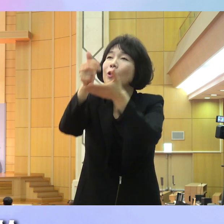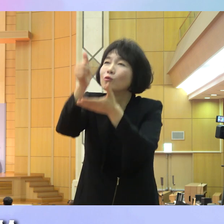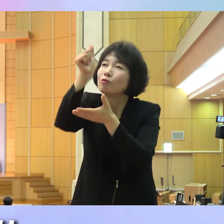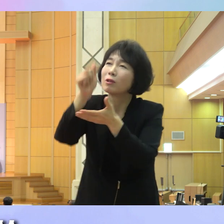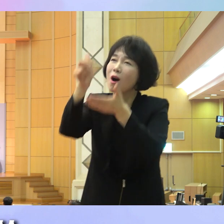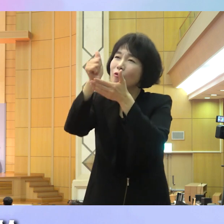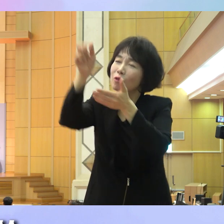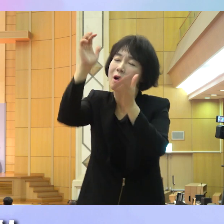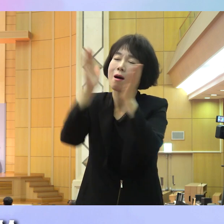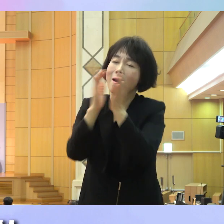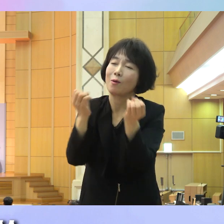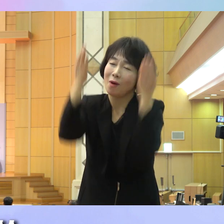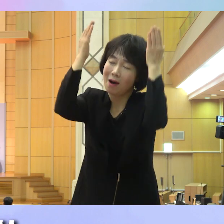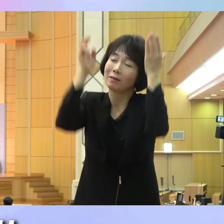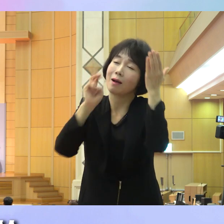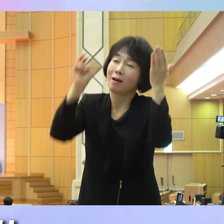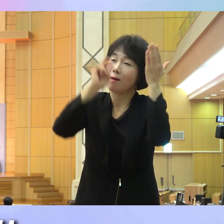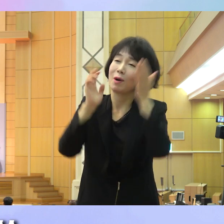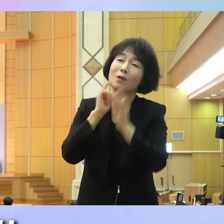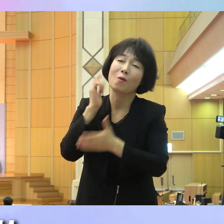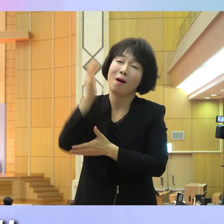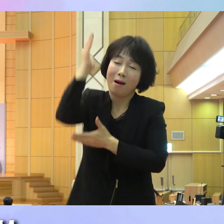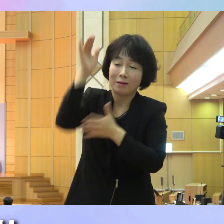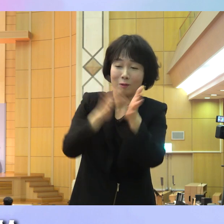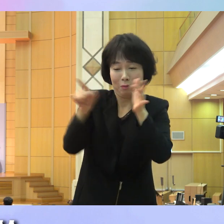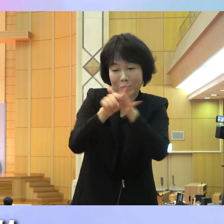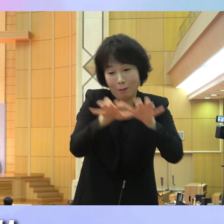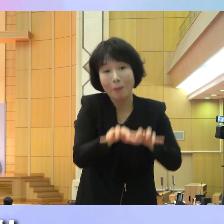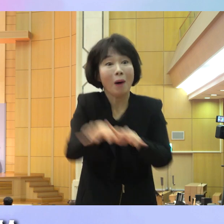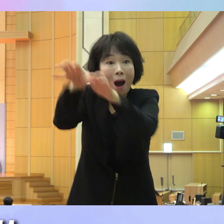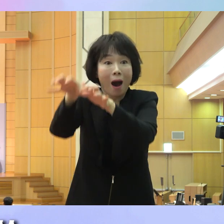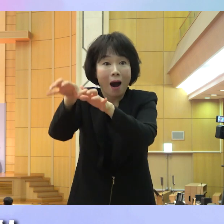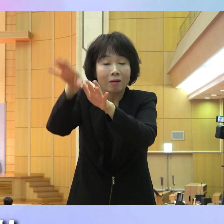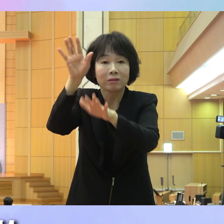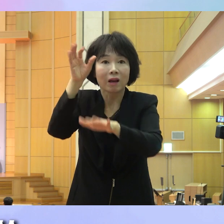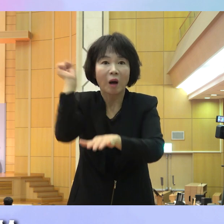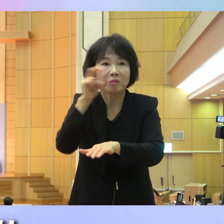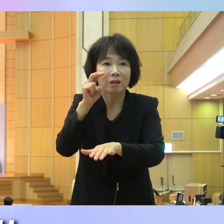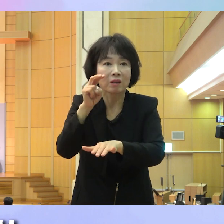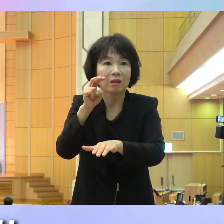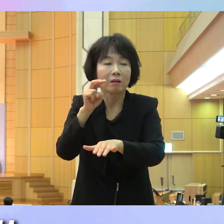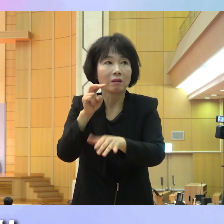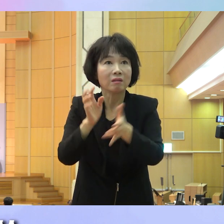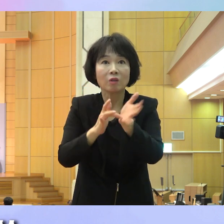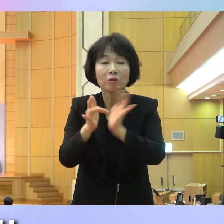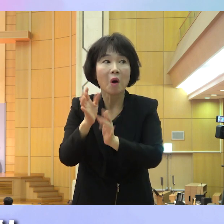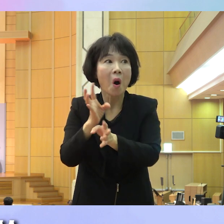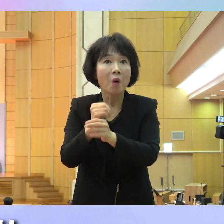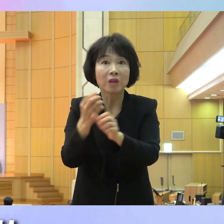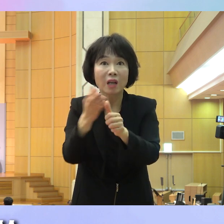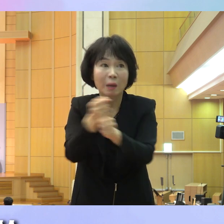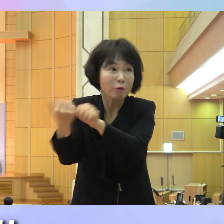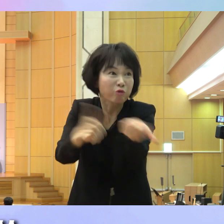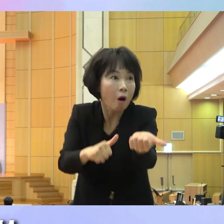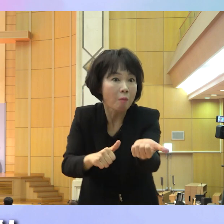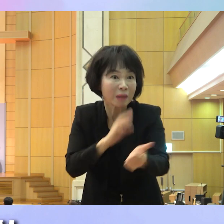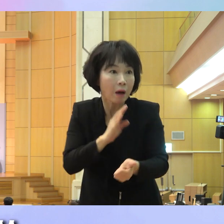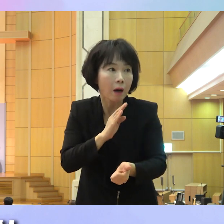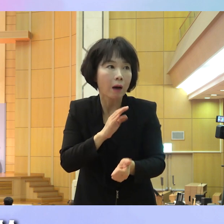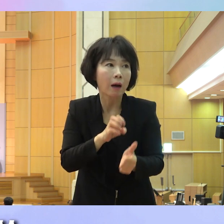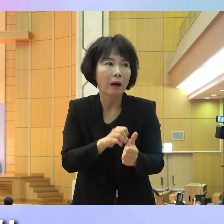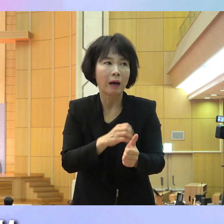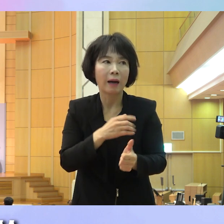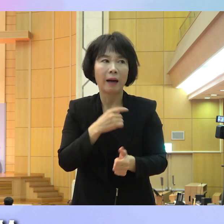하고 찬양하고 주님을 믿는다고 그러던 사람들이 다 주님을 배반하고 떠나가